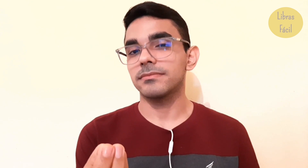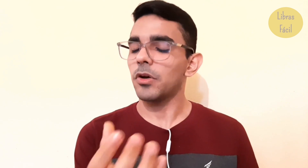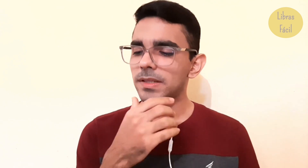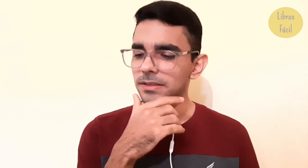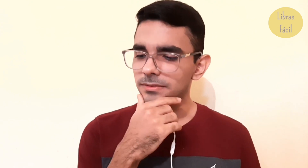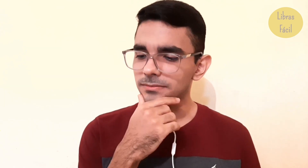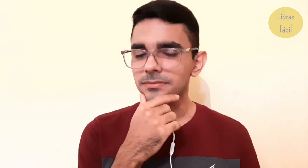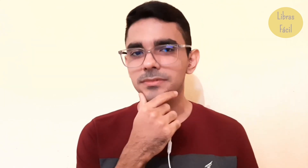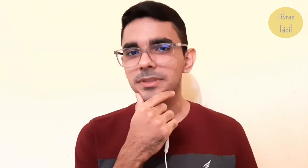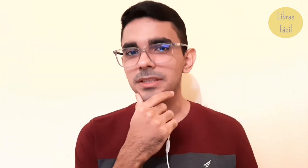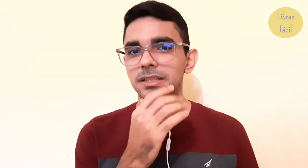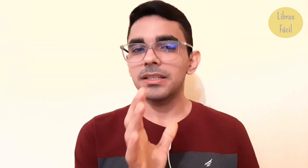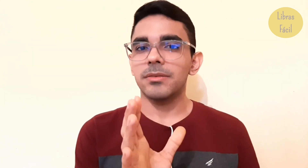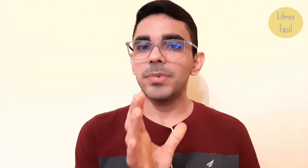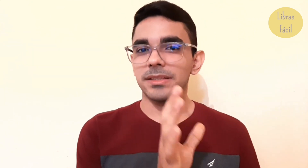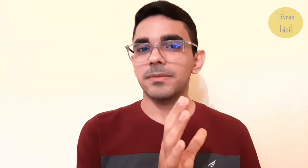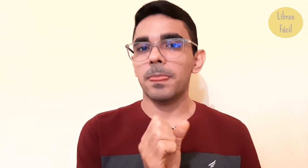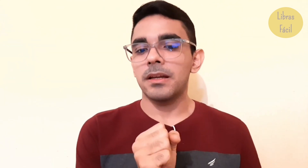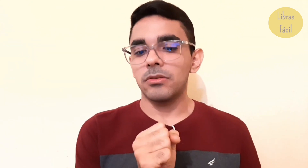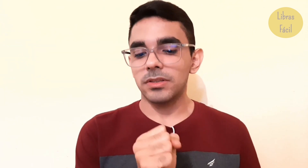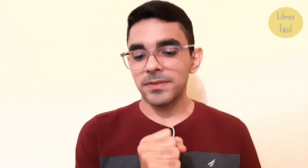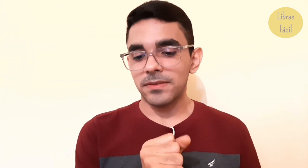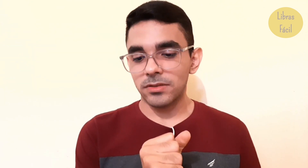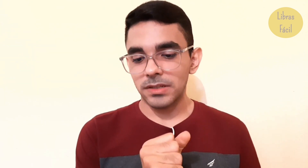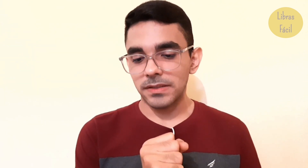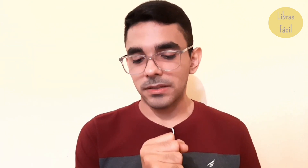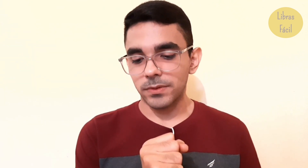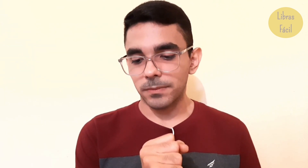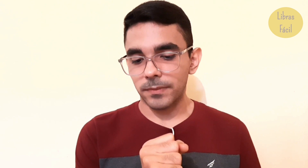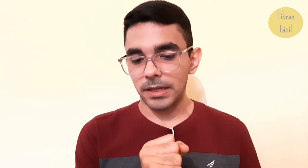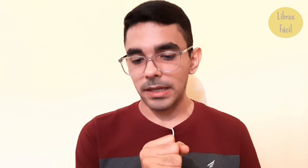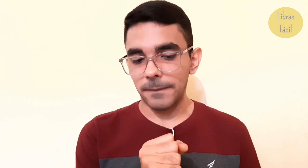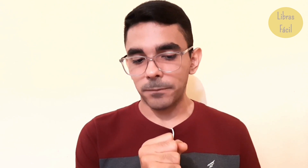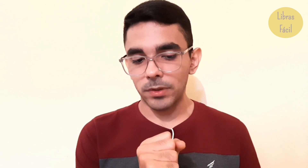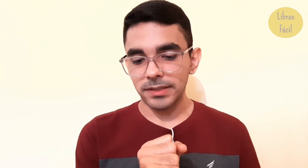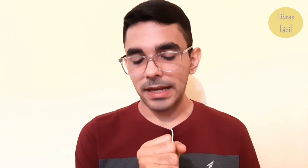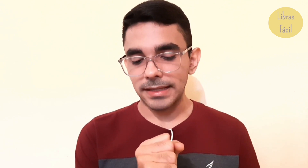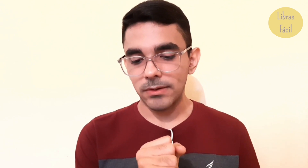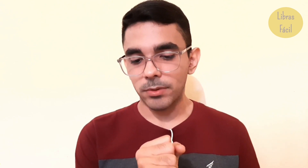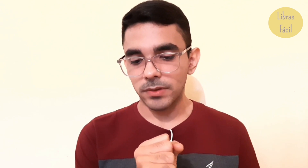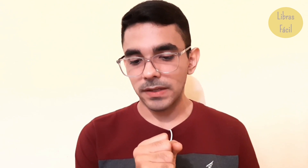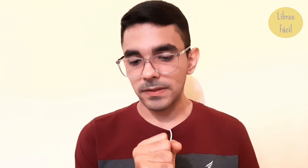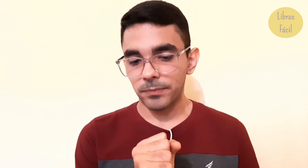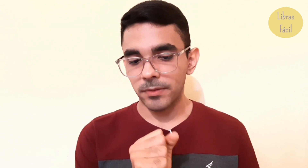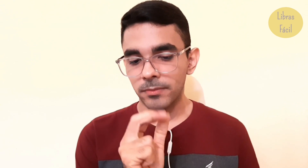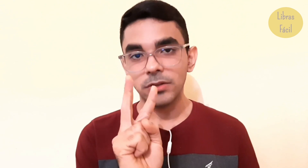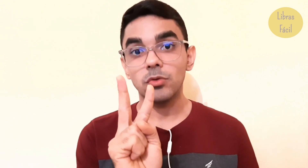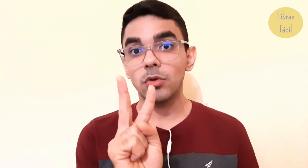assim? Bem, às vezes nós utilizamos o estar na língua portuguesa em duas